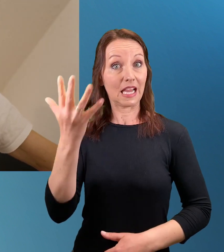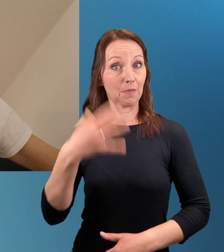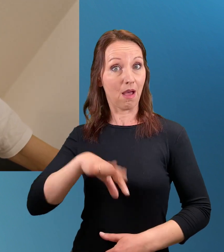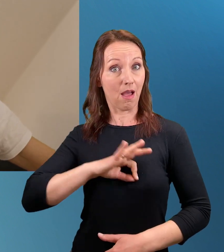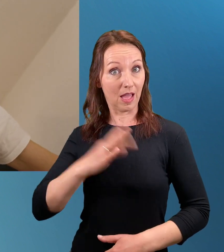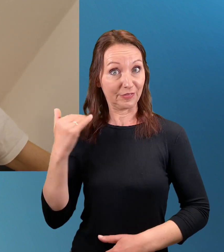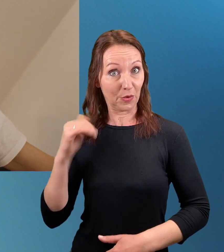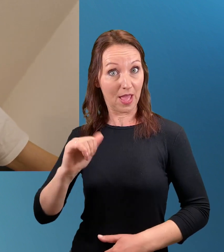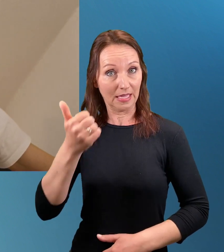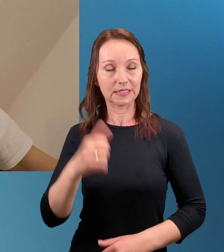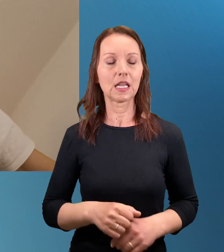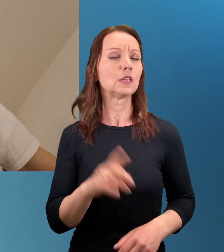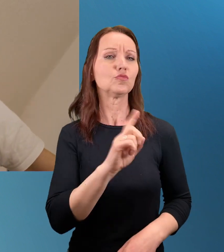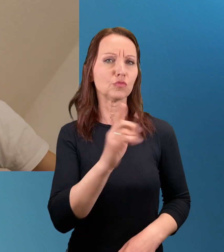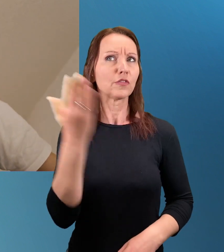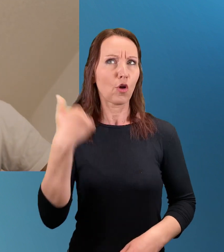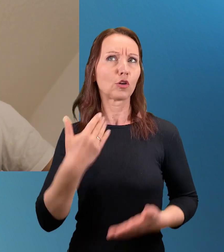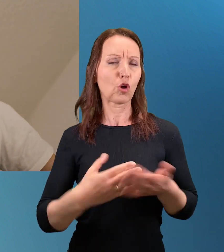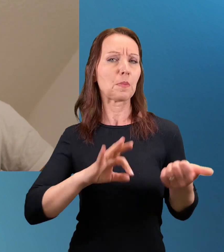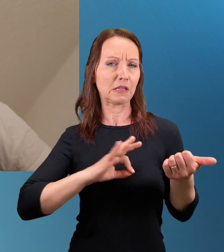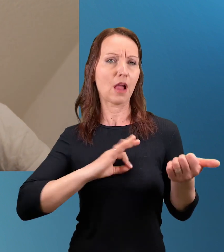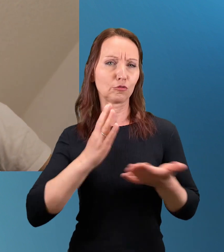Nein, ich hatte schon ein paar gehabt.